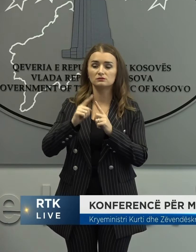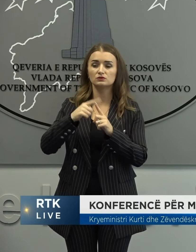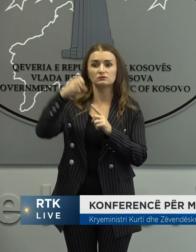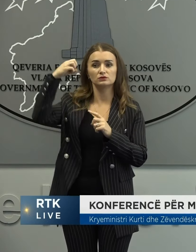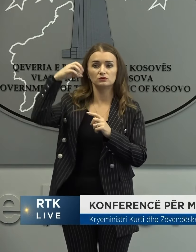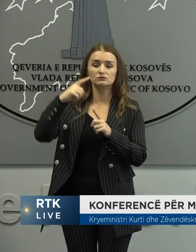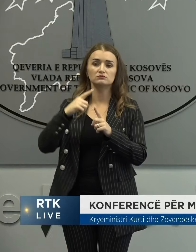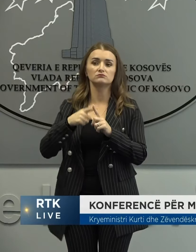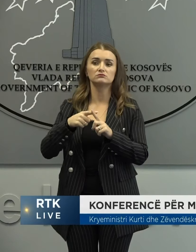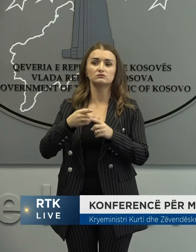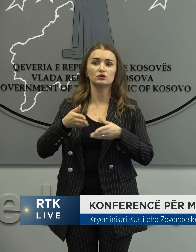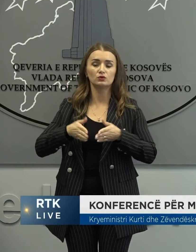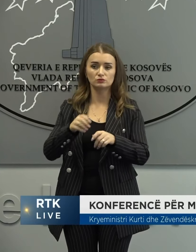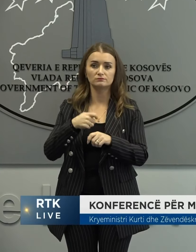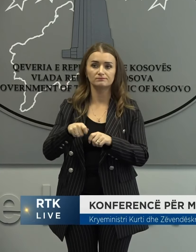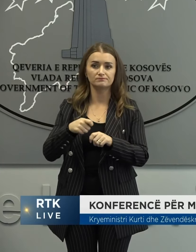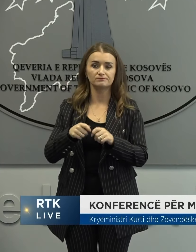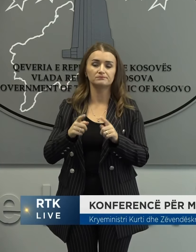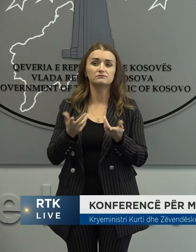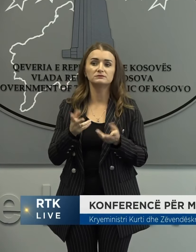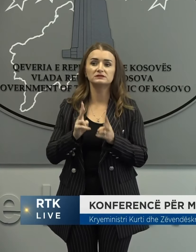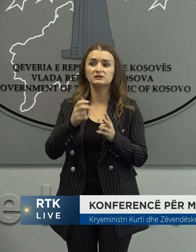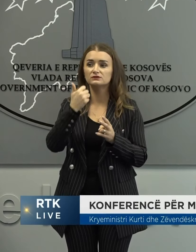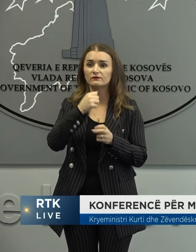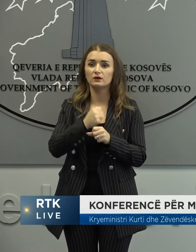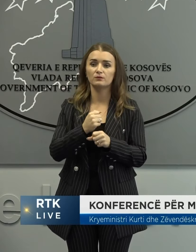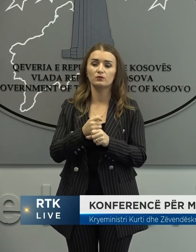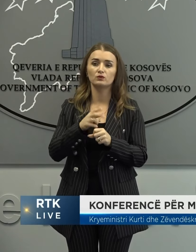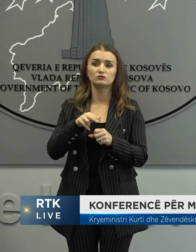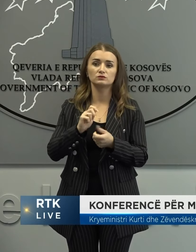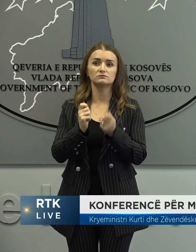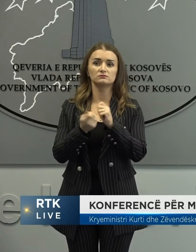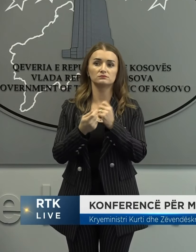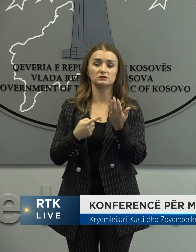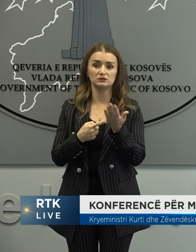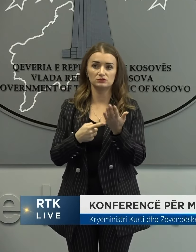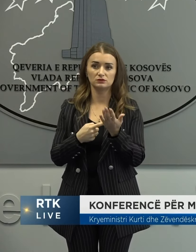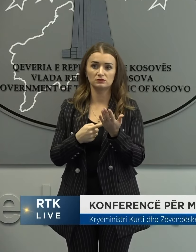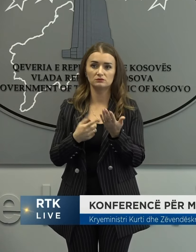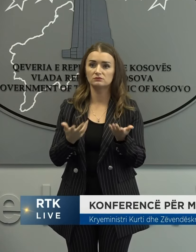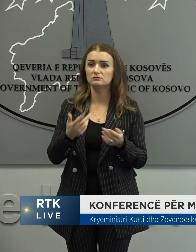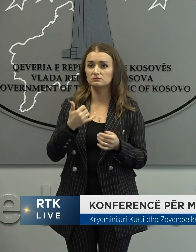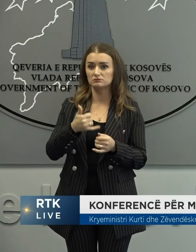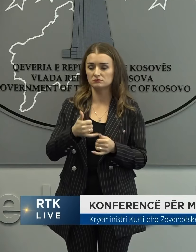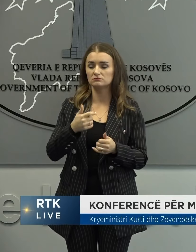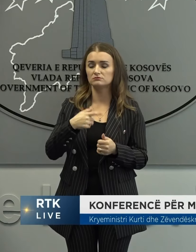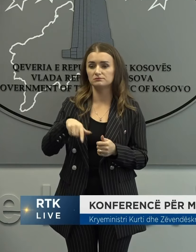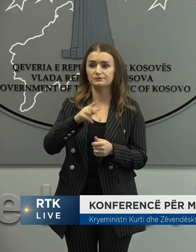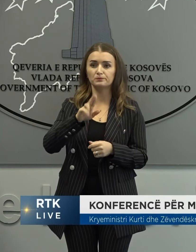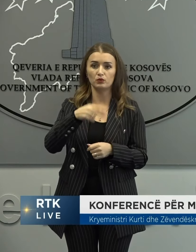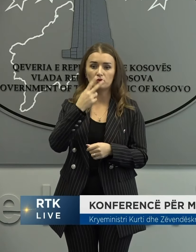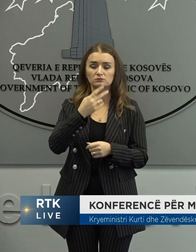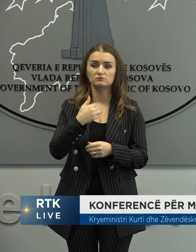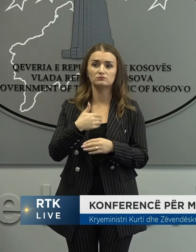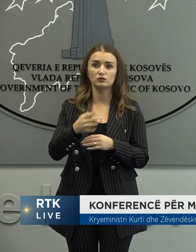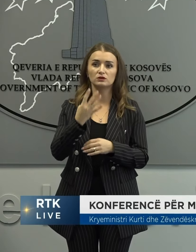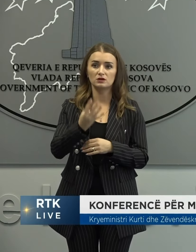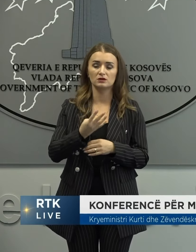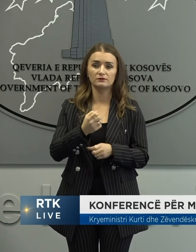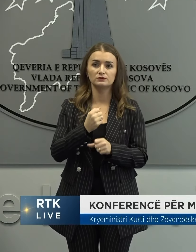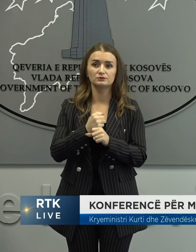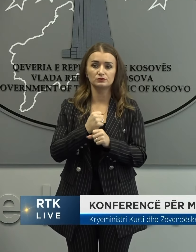dhe infrastrukturës digjitale. Nga kjo mund të shohim se brenda 4 viteve të ardhshme, shumë ndryshime të nevojshme